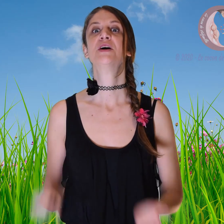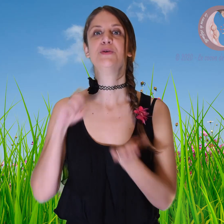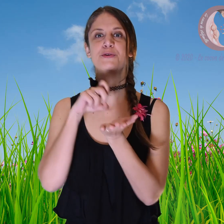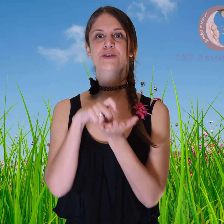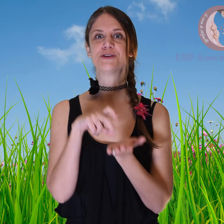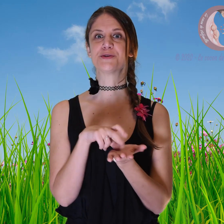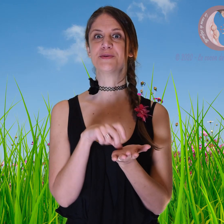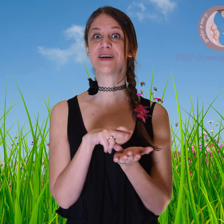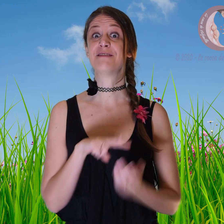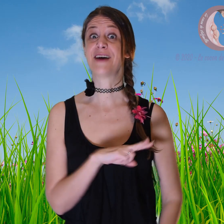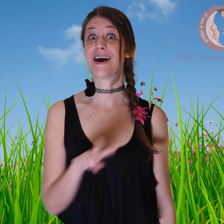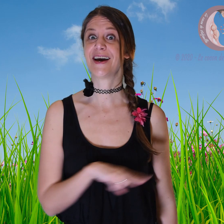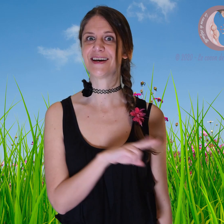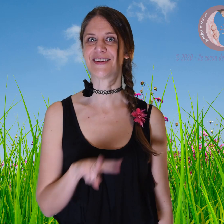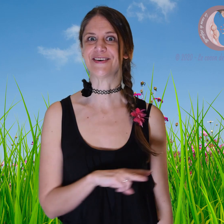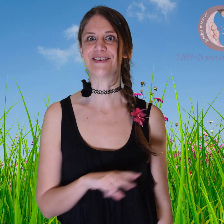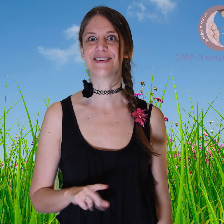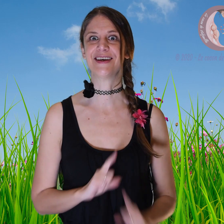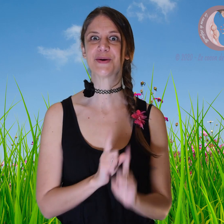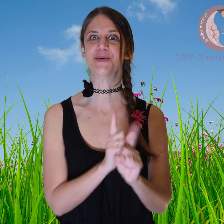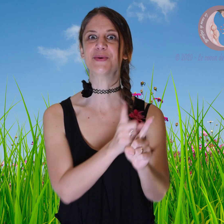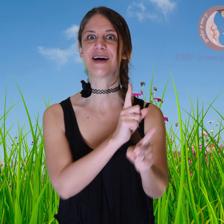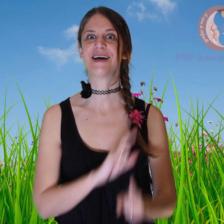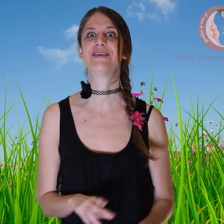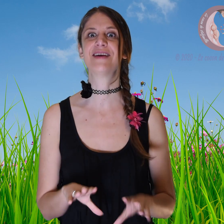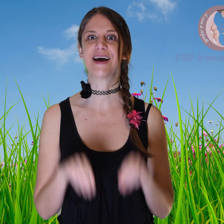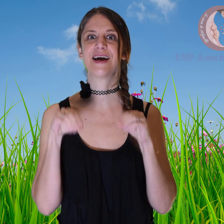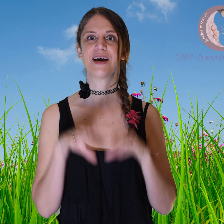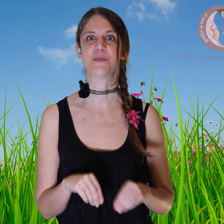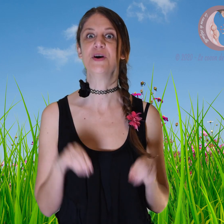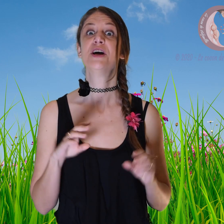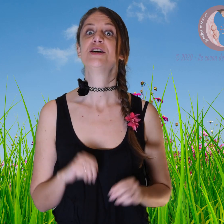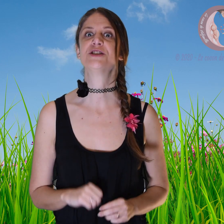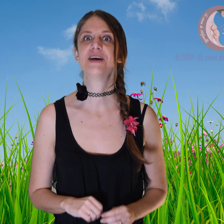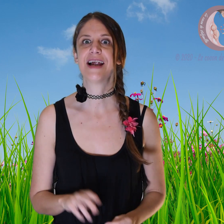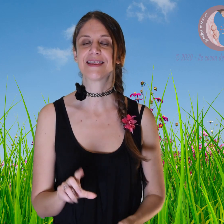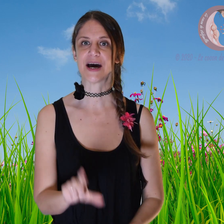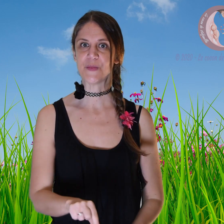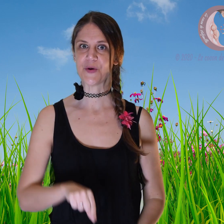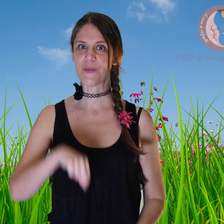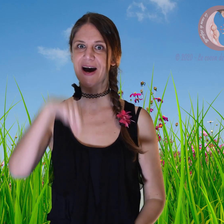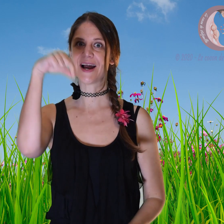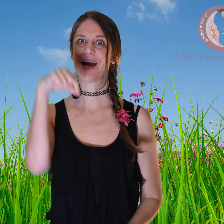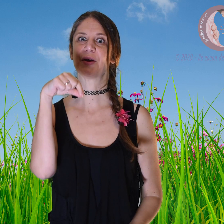une souris verte qui courait dans l'herbe je n'attrape pas là que